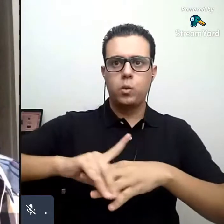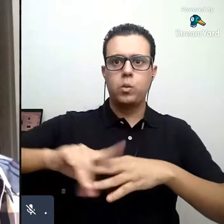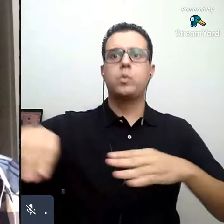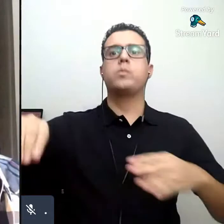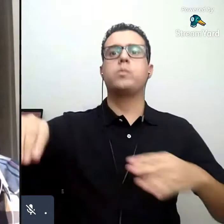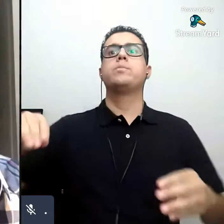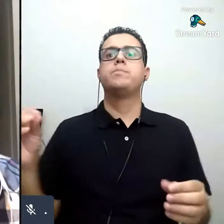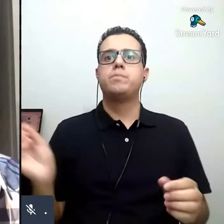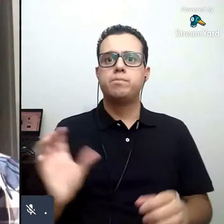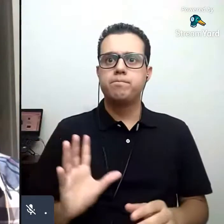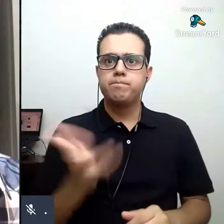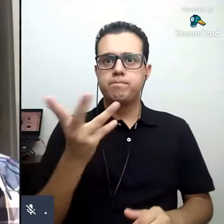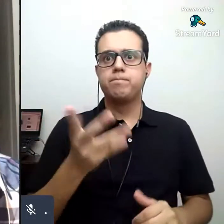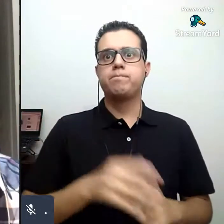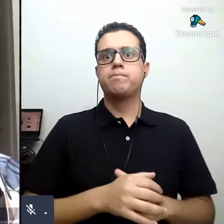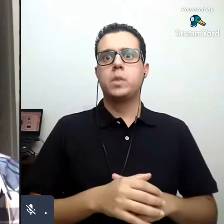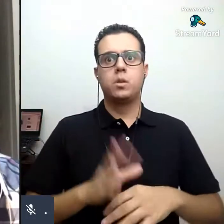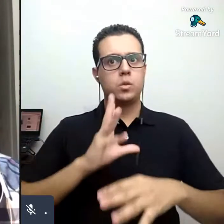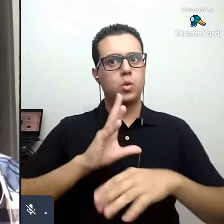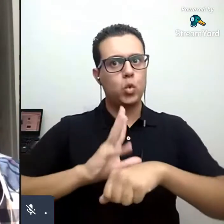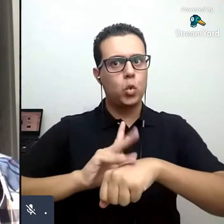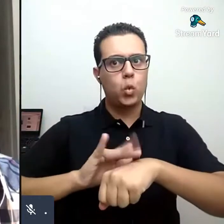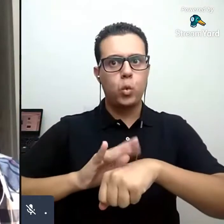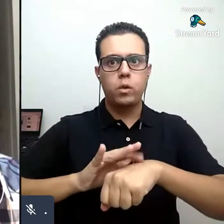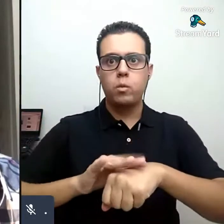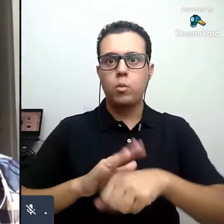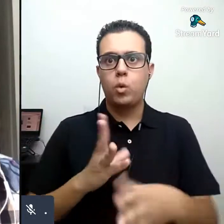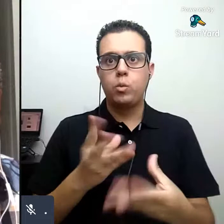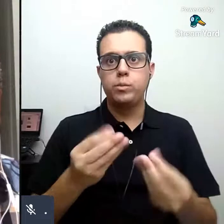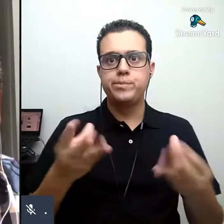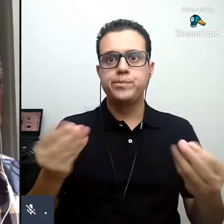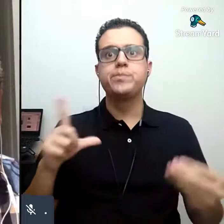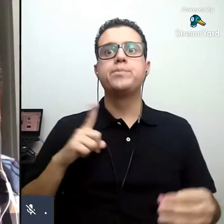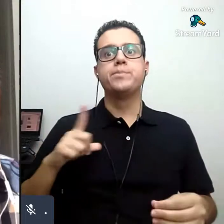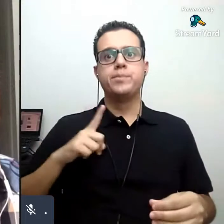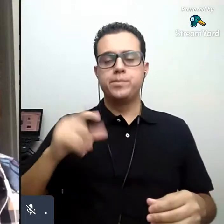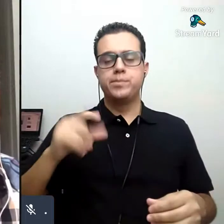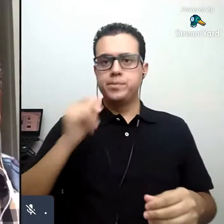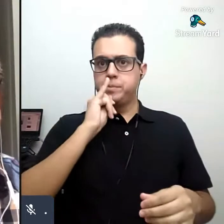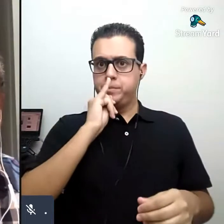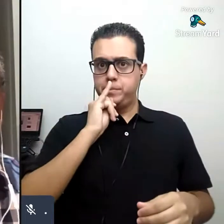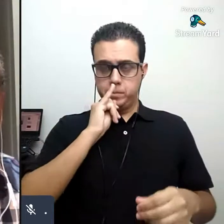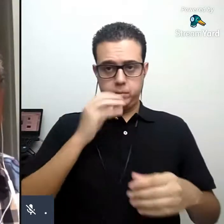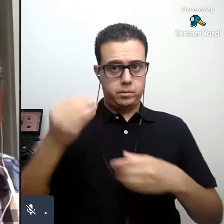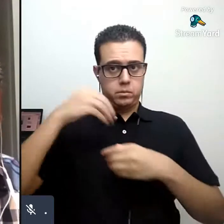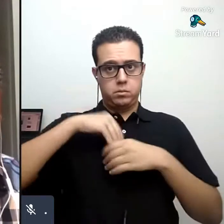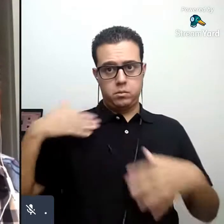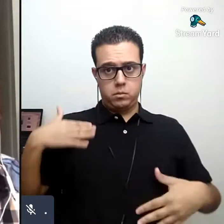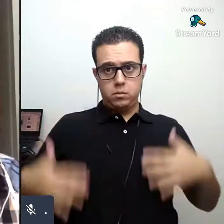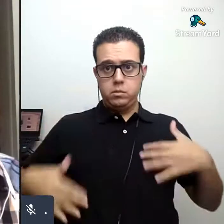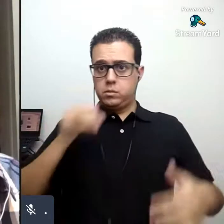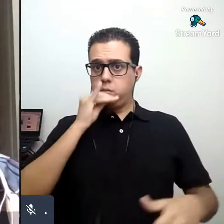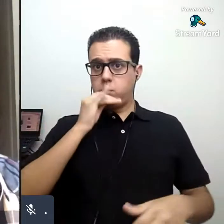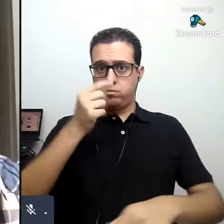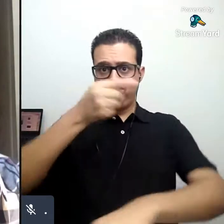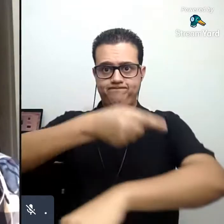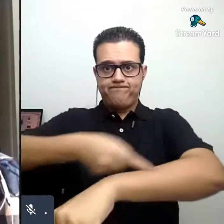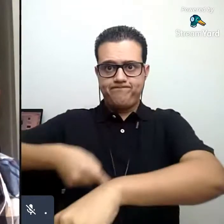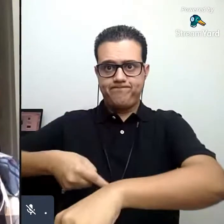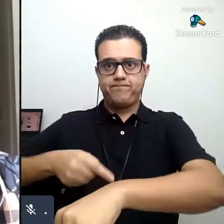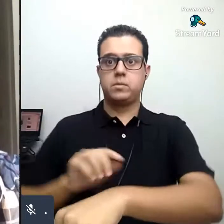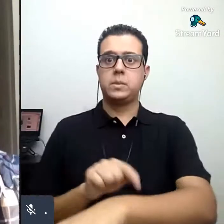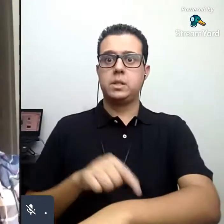muitas doenças. A gente tem isto no corpo, a cicatrização de um corte que você faz, na verdade é